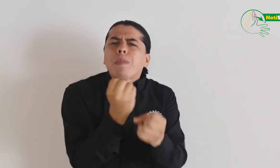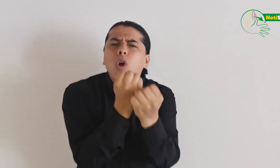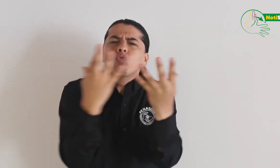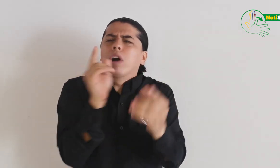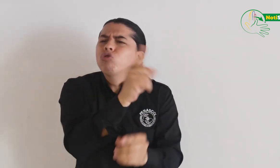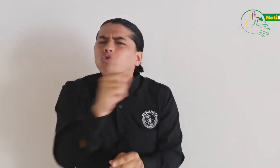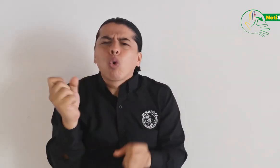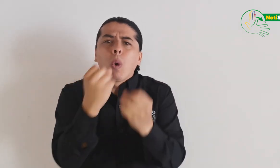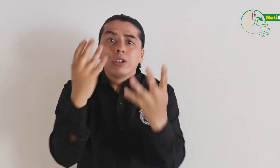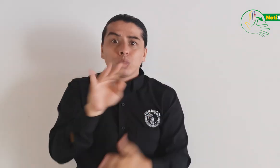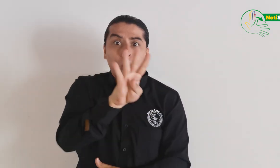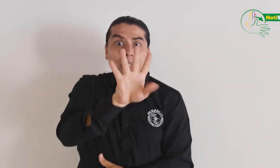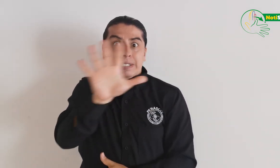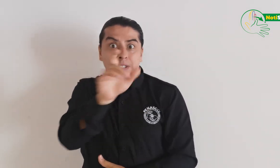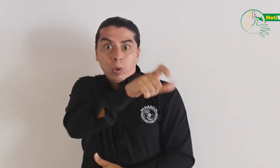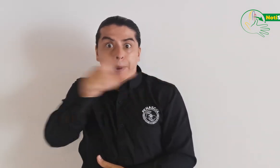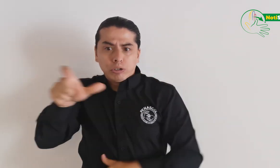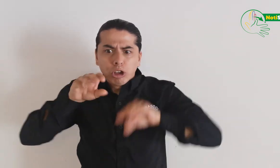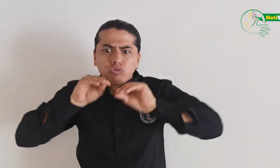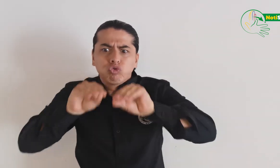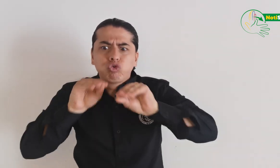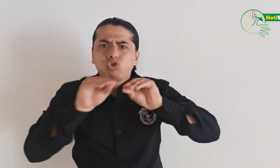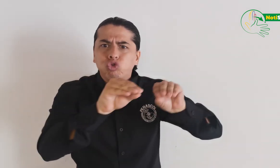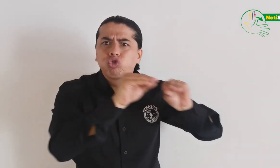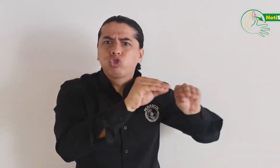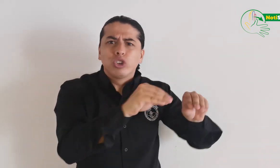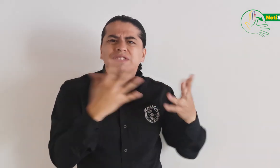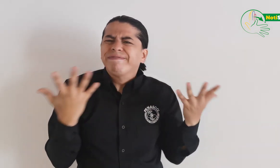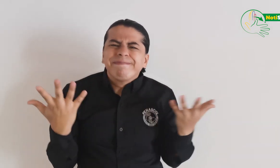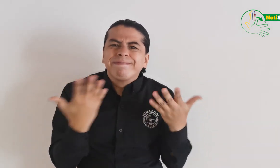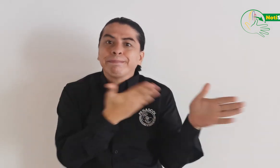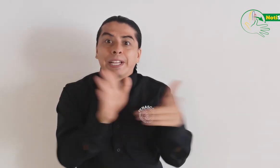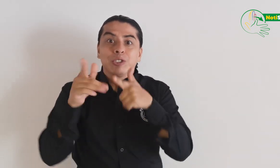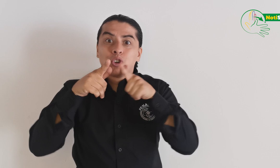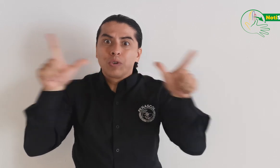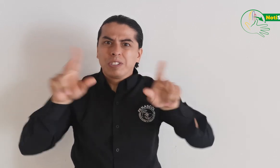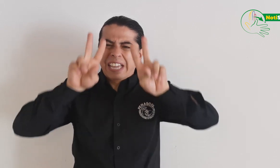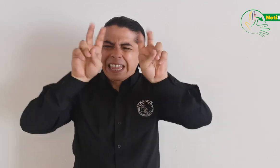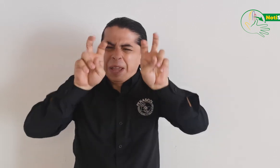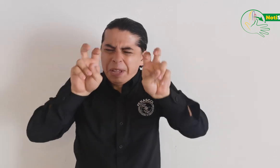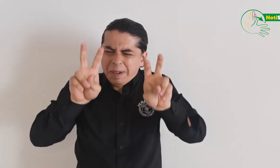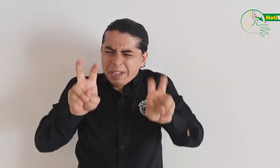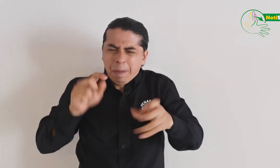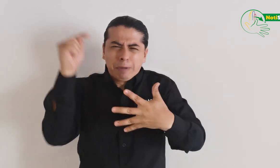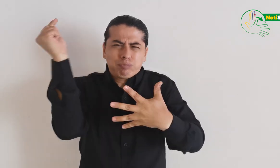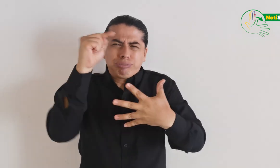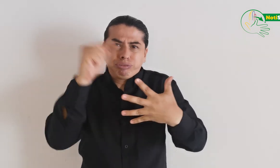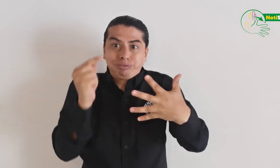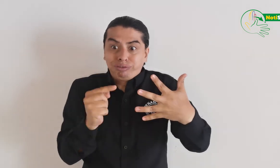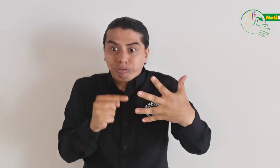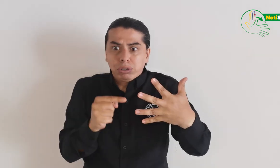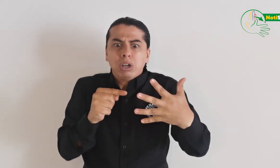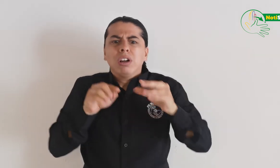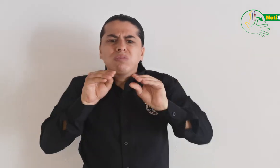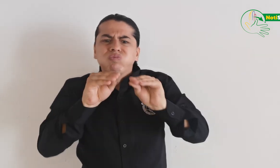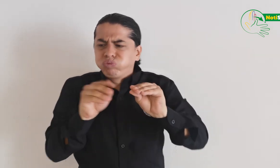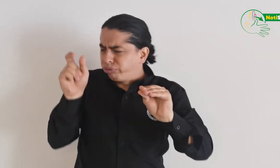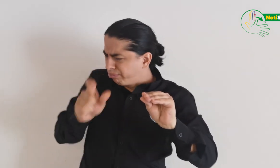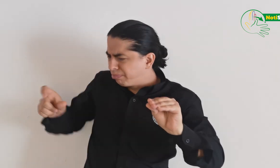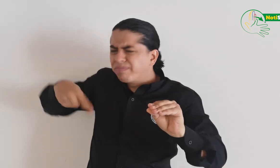participaron 45 personas sordas de todo el país. En este proyecto se dio formación